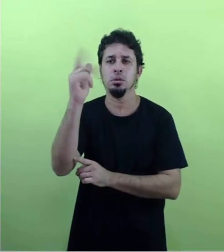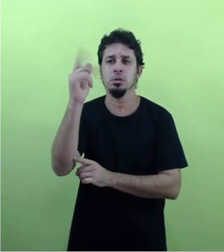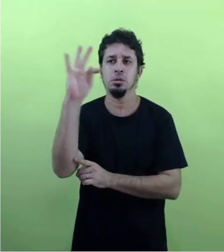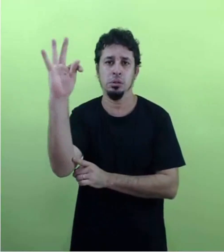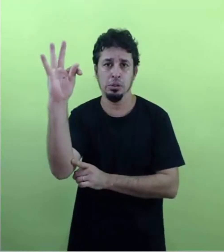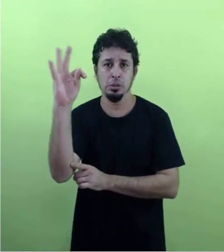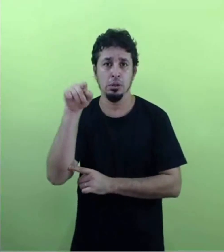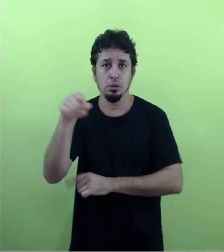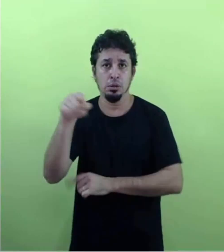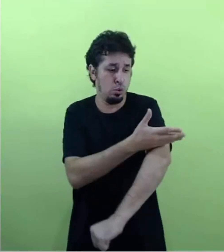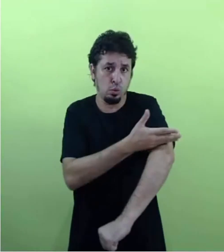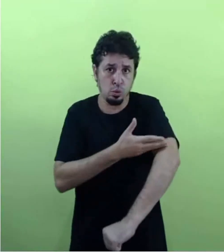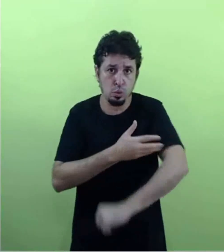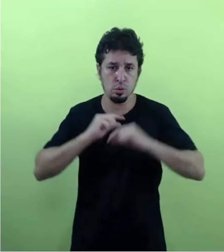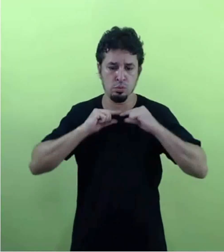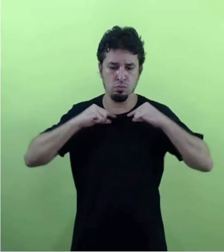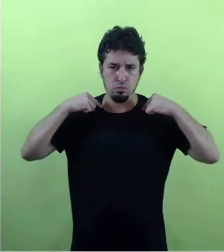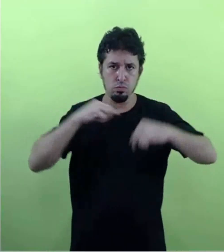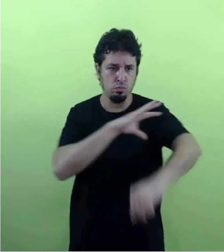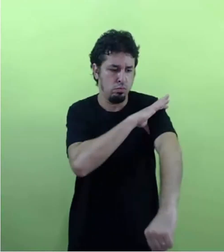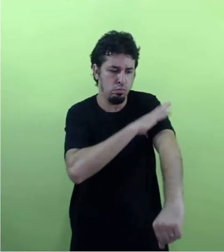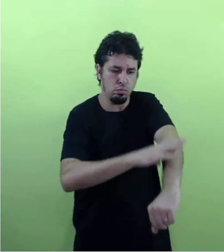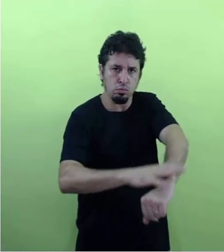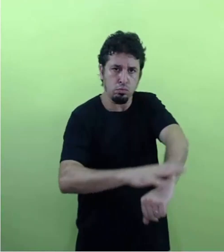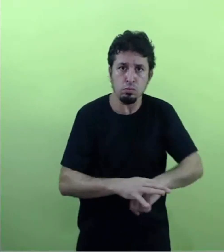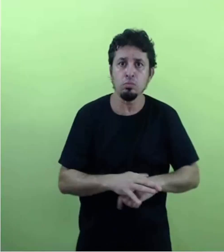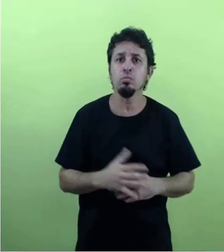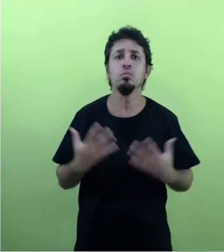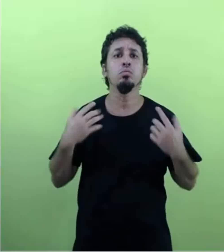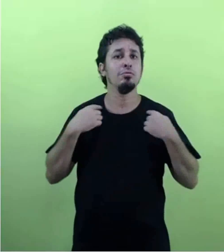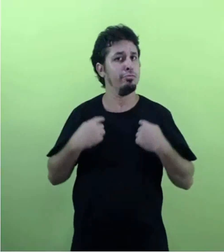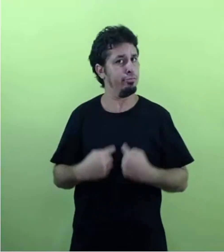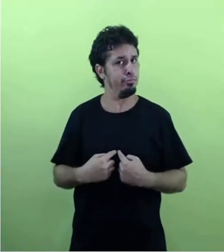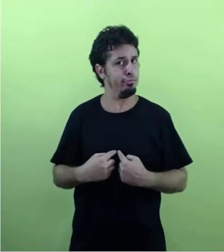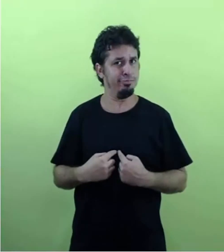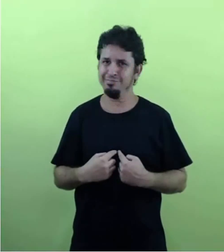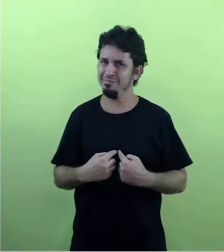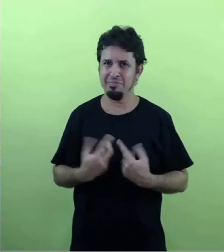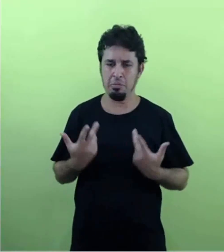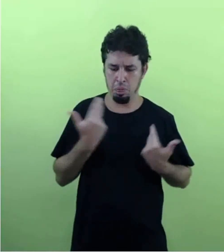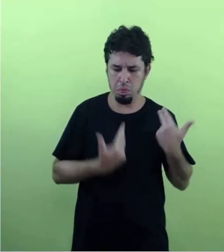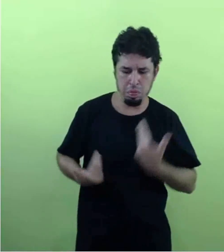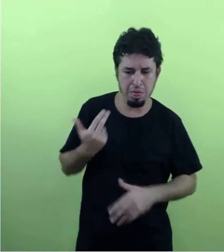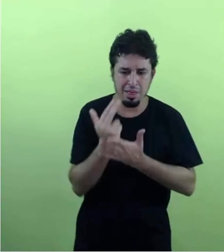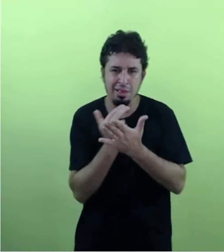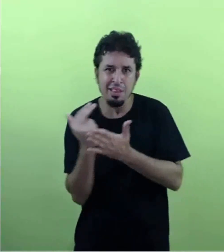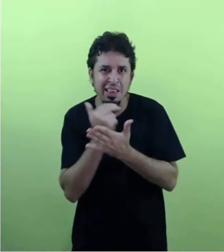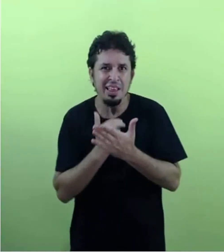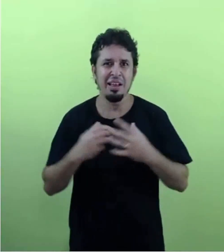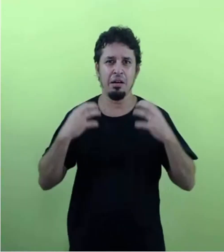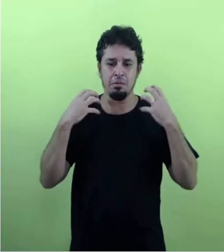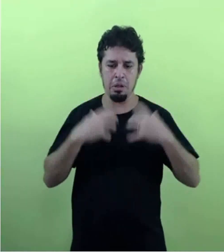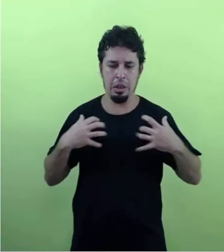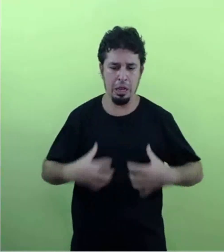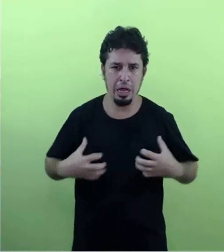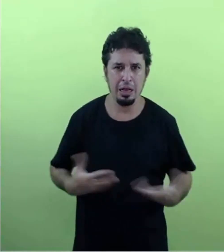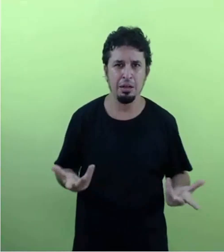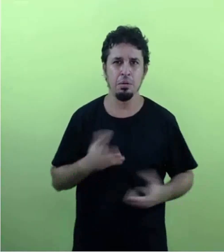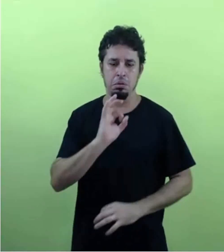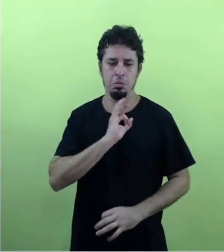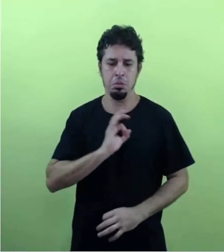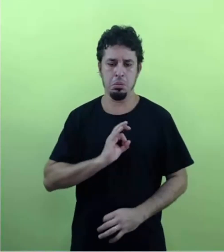longas. O decote não deve ser aberto, não deve ter estampas, formas, listras, botões